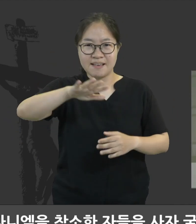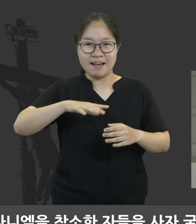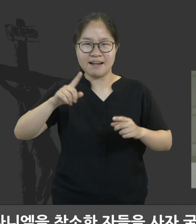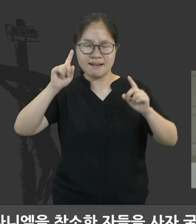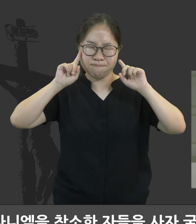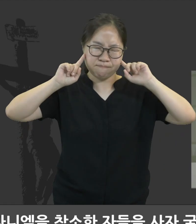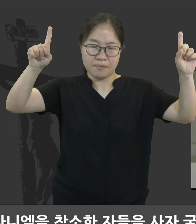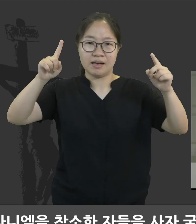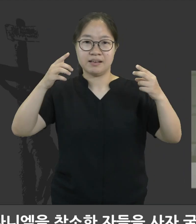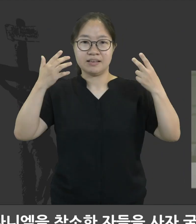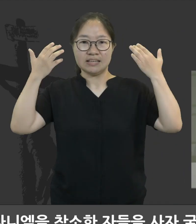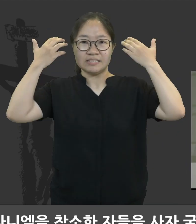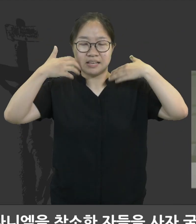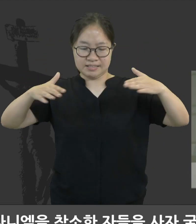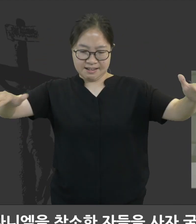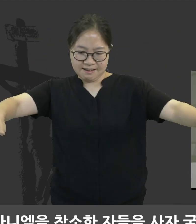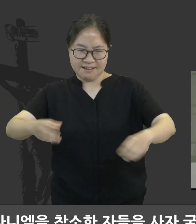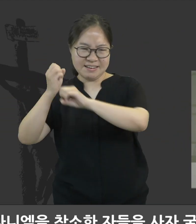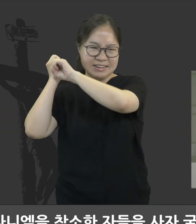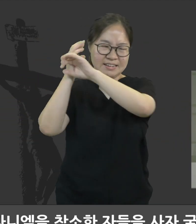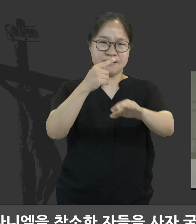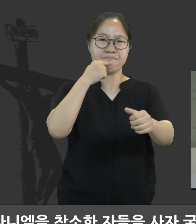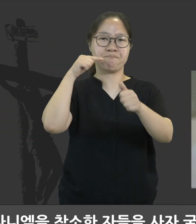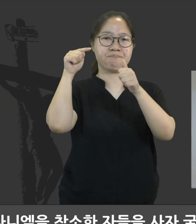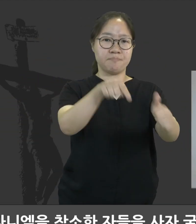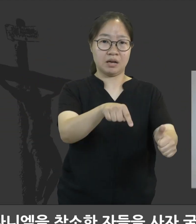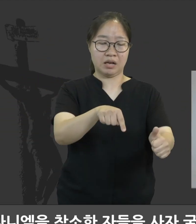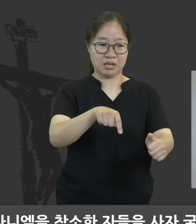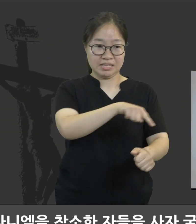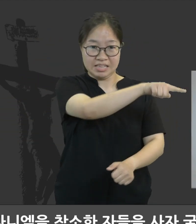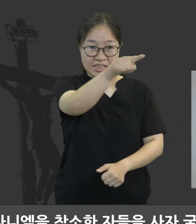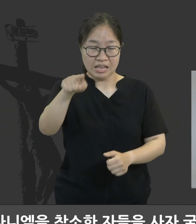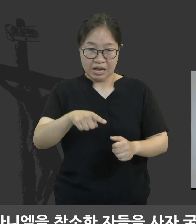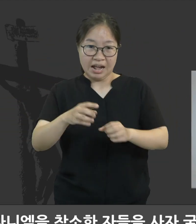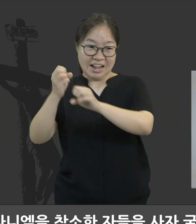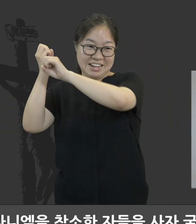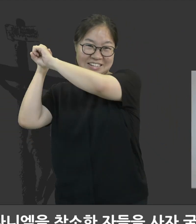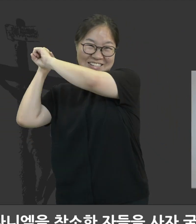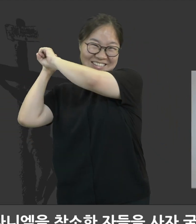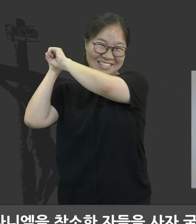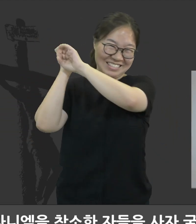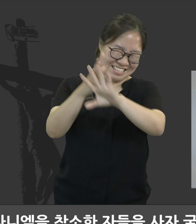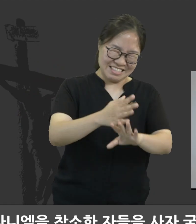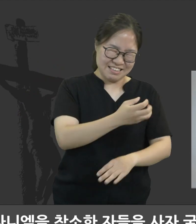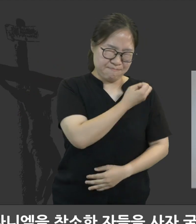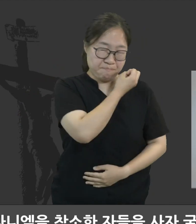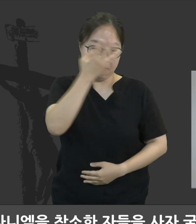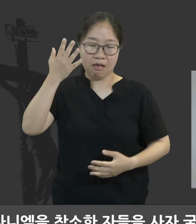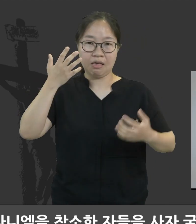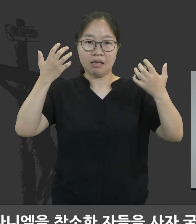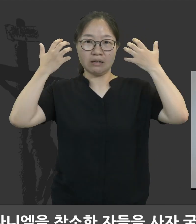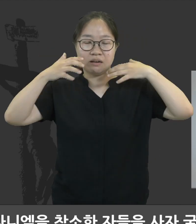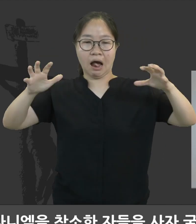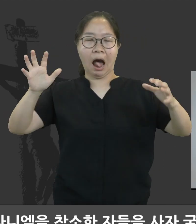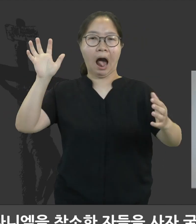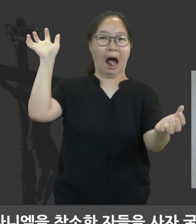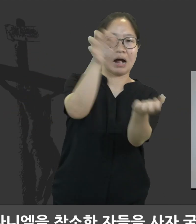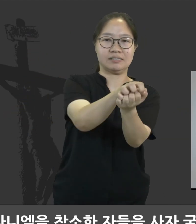넣으라 명령하고 그들은 바닥에 닿기도 전에 사자들에게 덮쳐져 뼈까지 부서지고